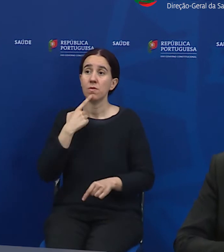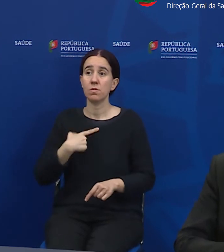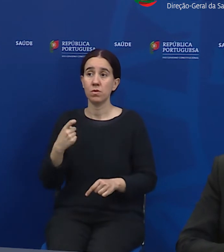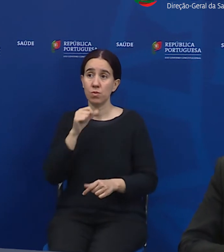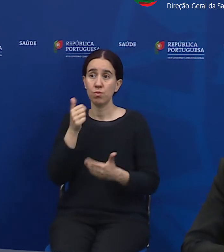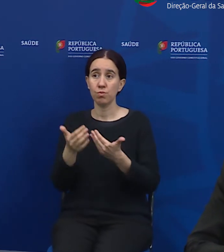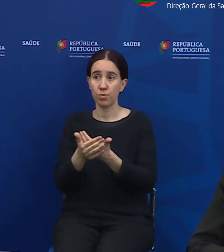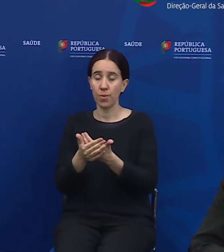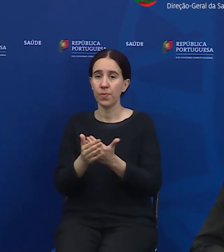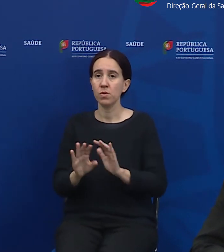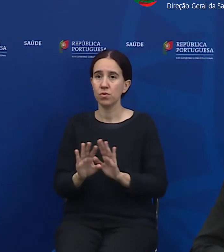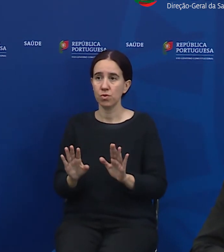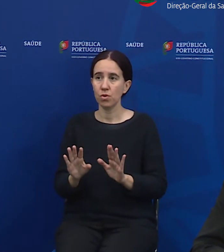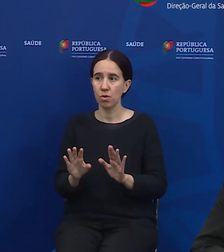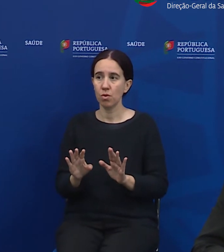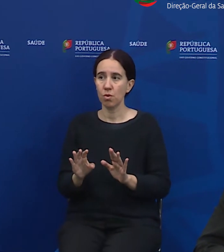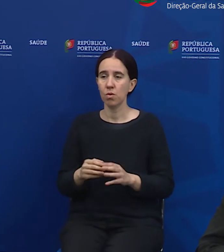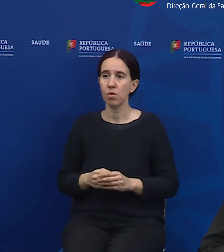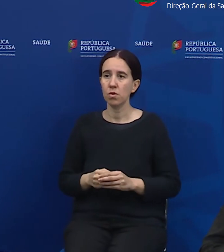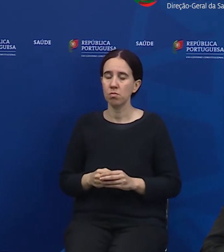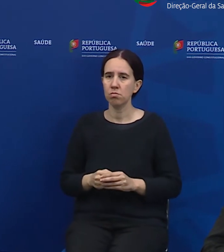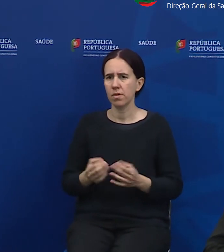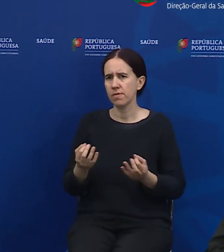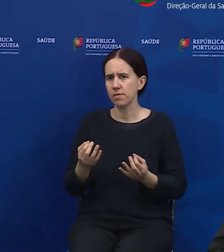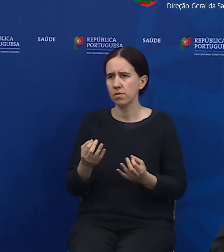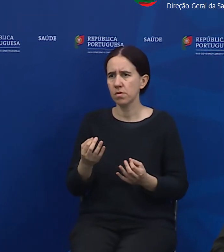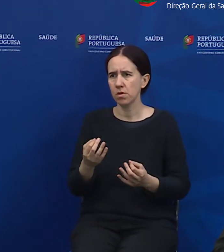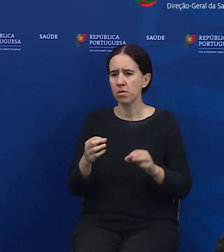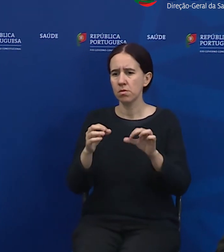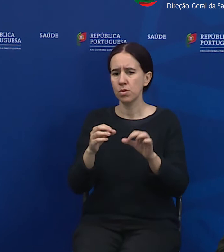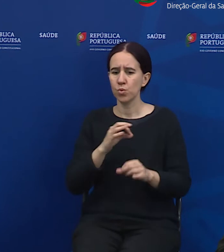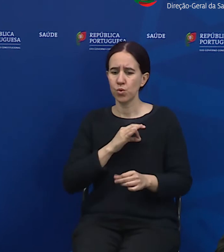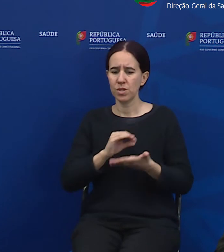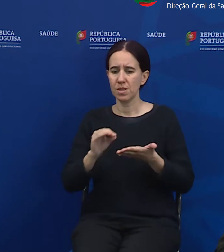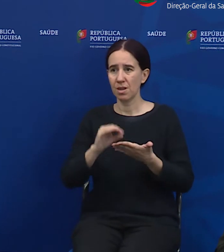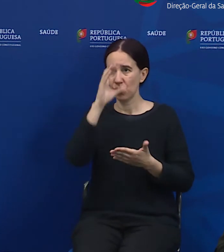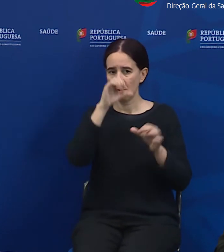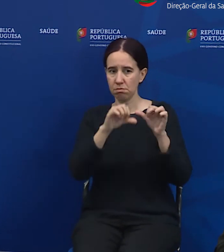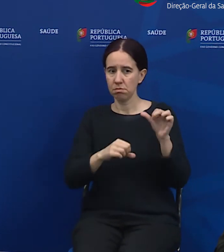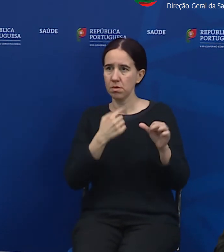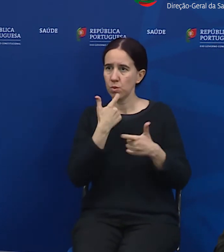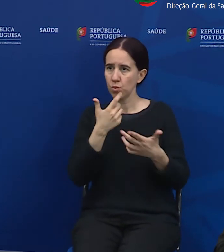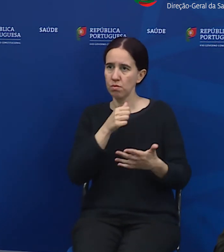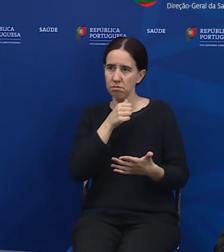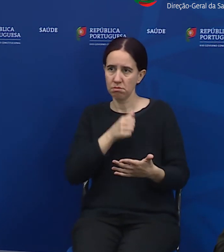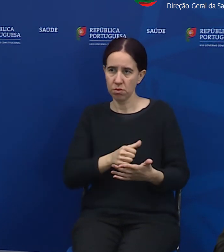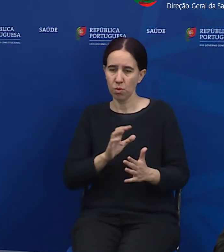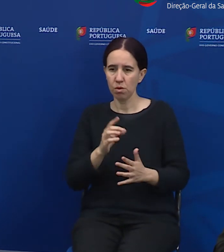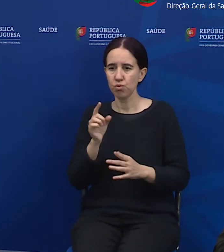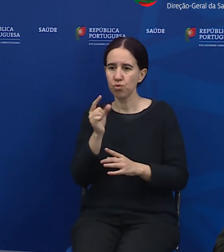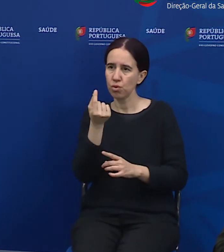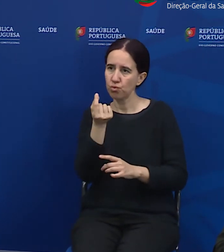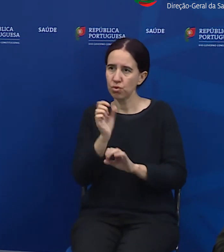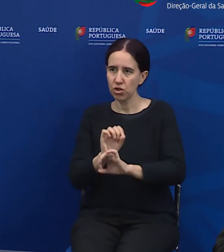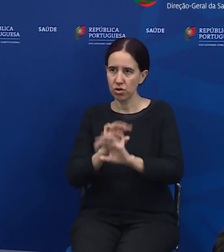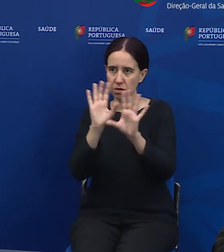questão da mortalidade das sempre só naturalmente com corrente conta o estado que eu vou dizer fazer só um pequeno esclarecimento